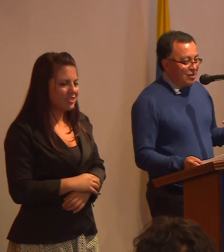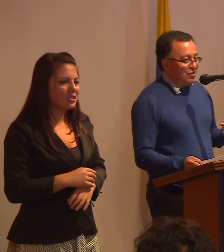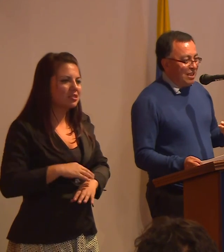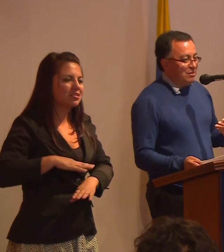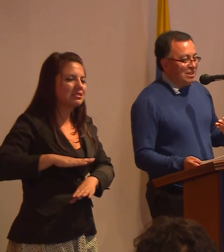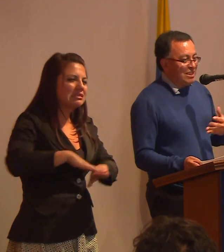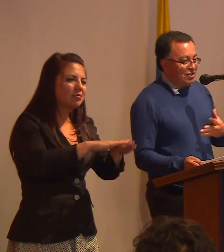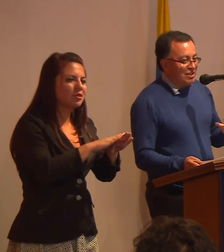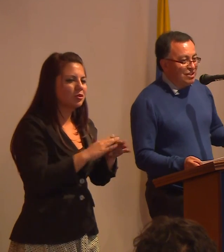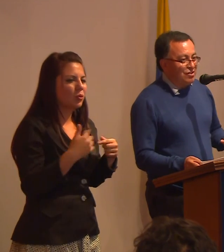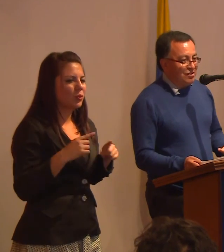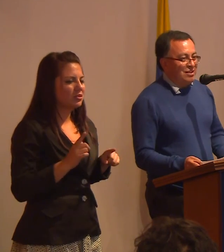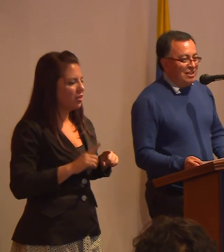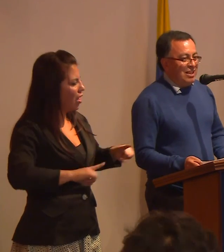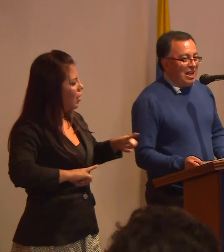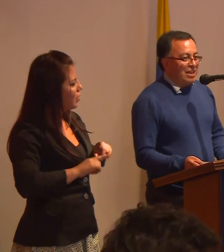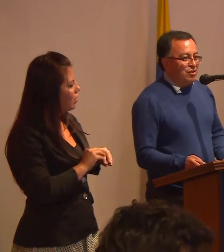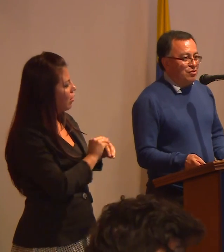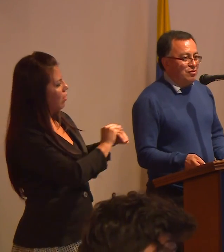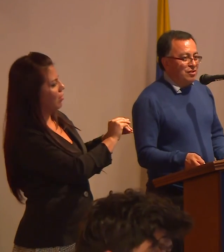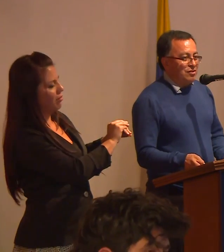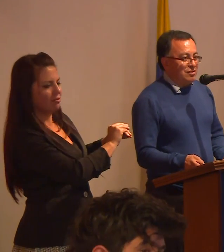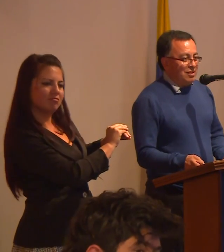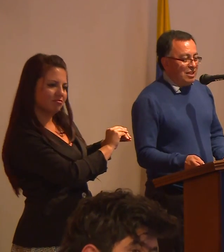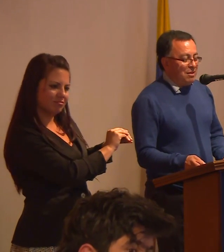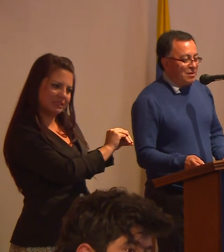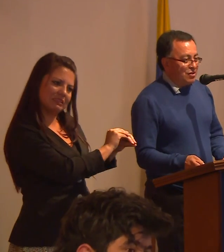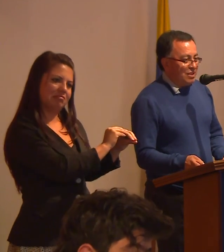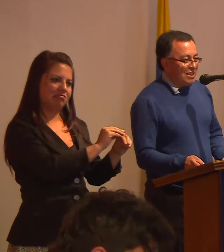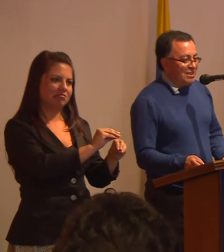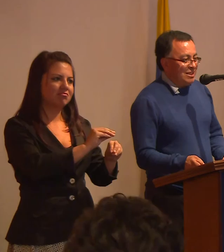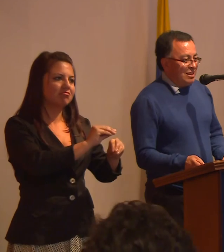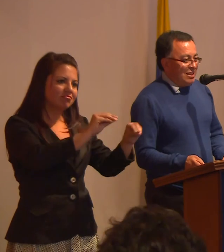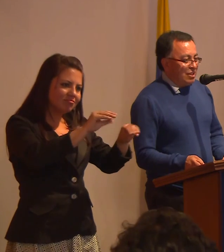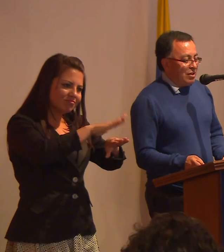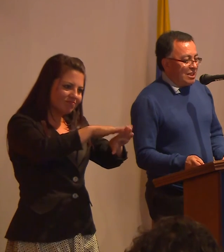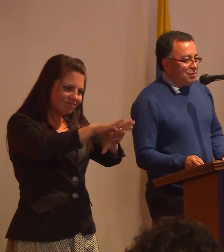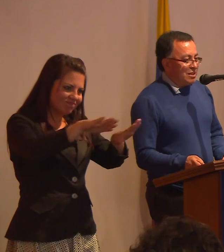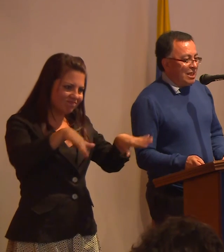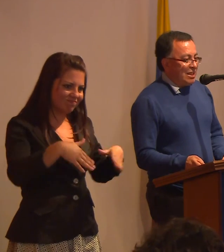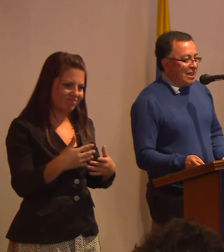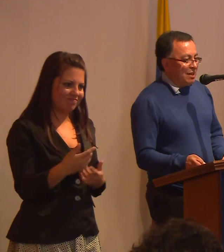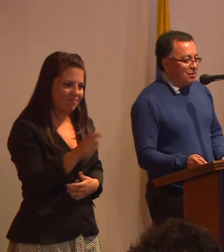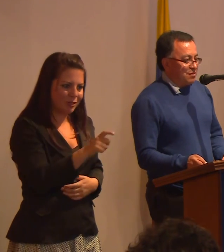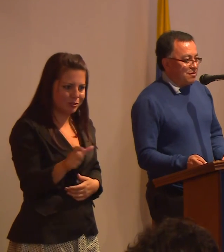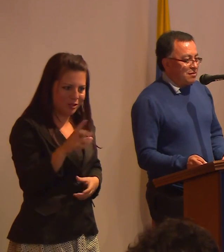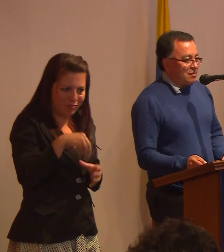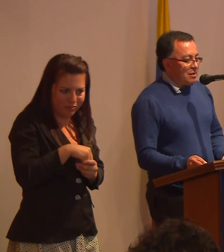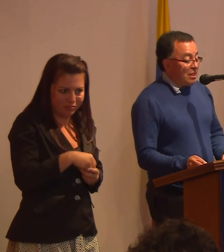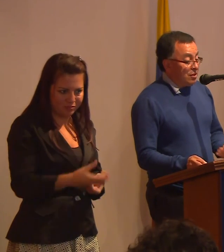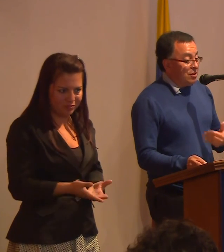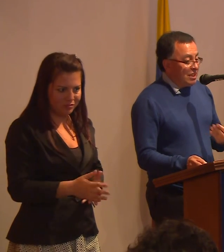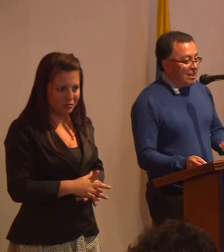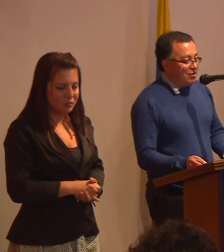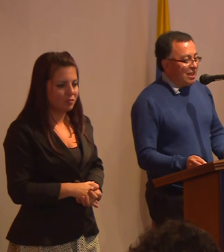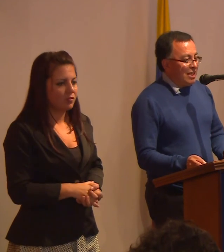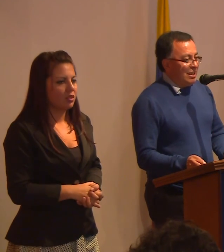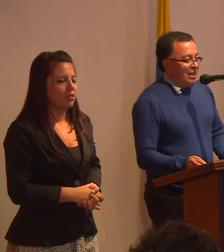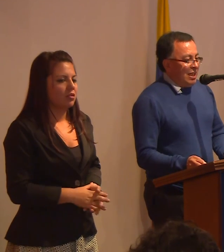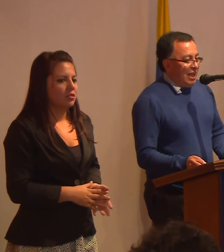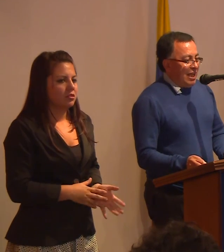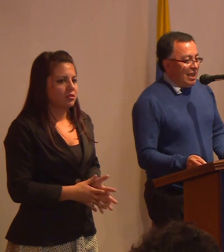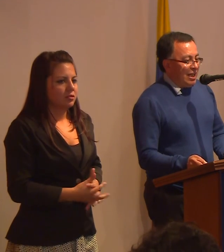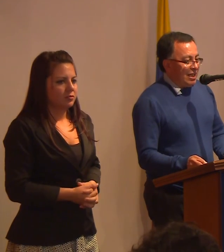o tanto a la administración, sino al conjunto de personas y colectivos que la integramos. Entonces, yo sí creo